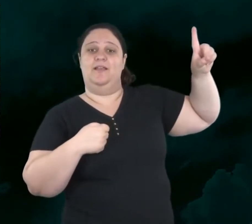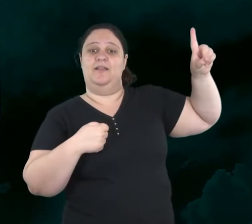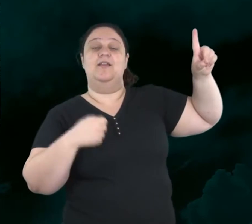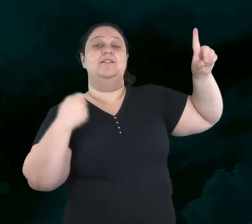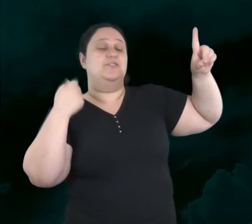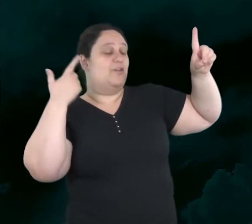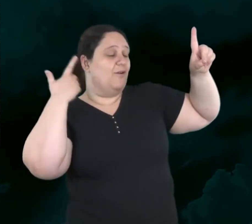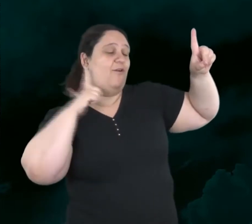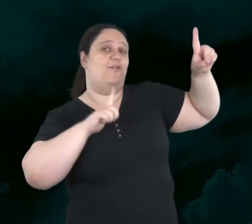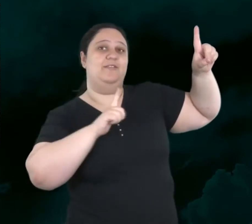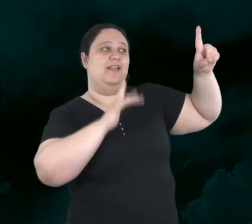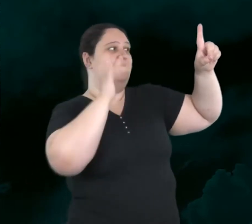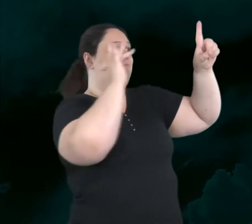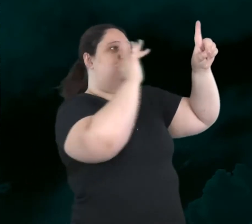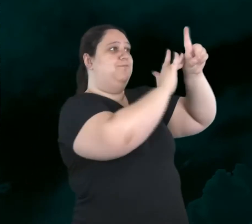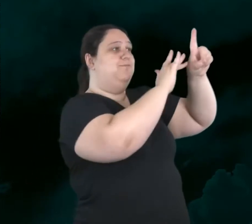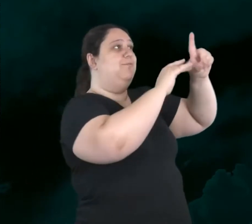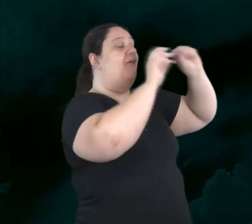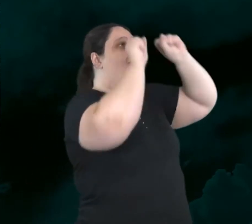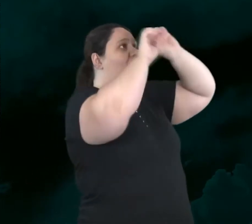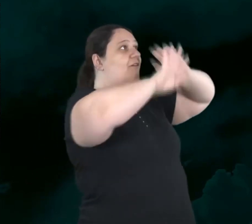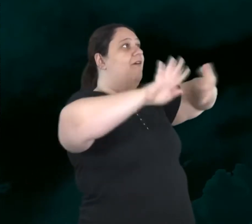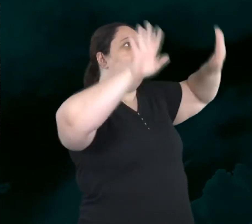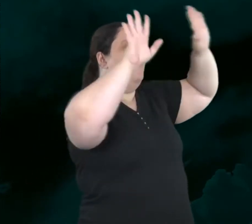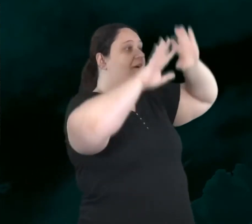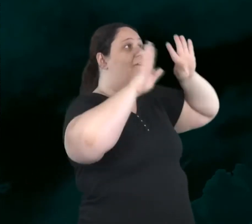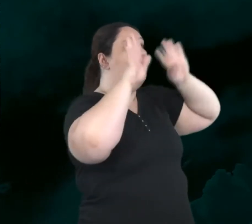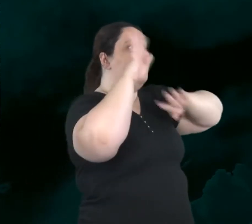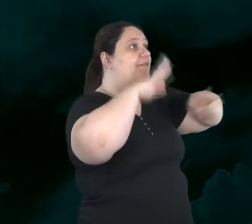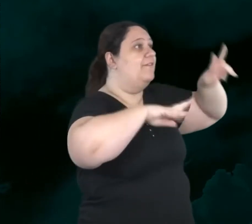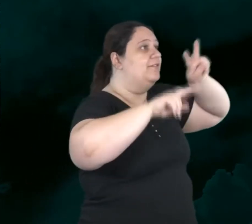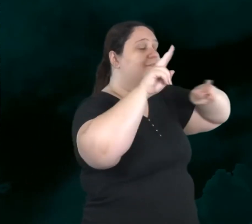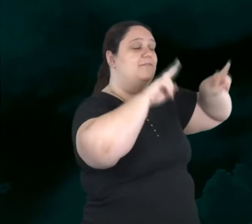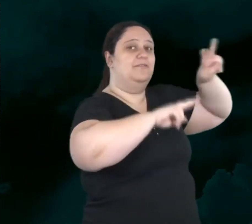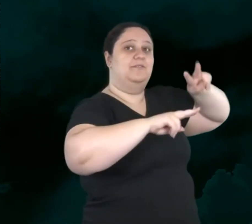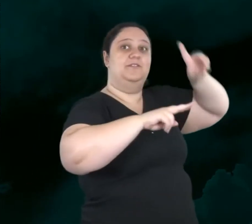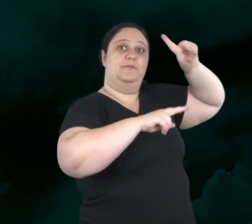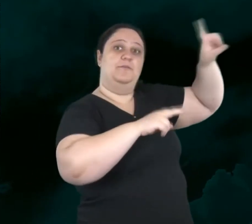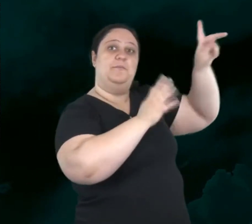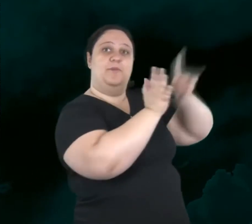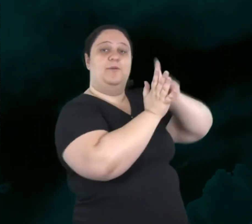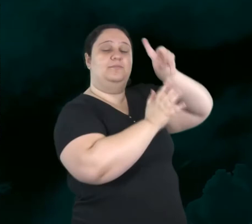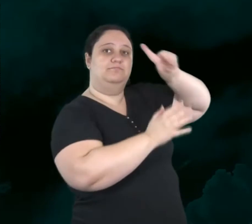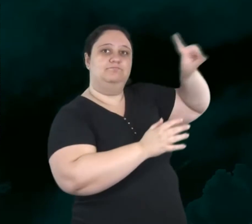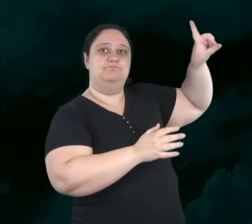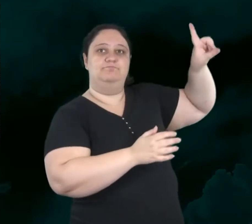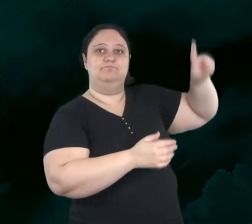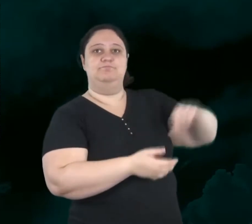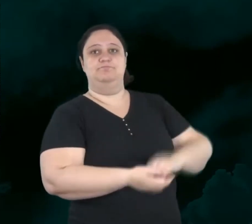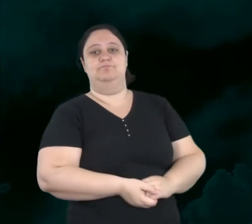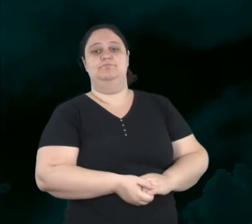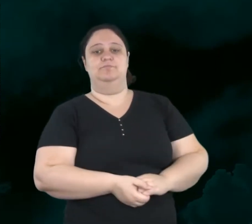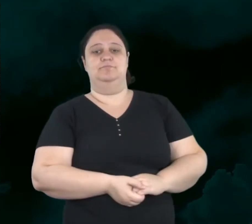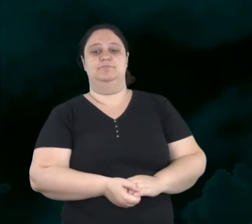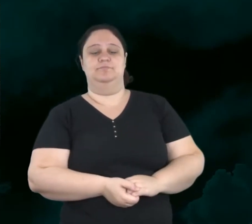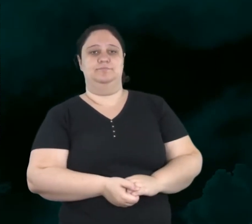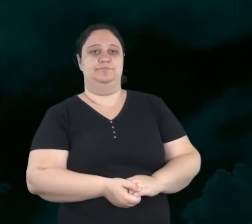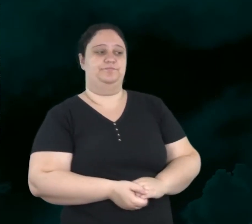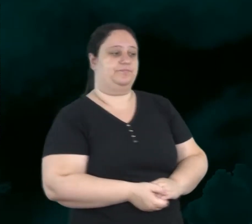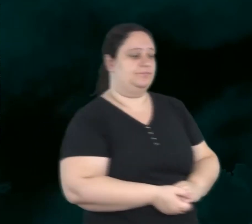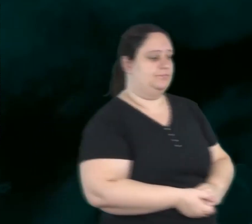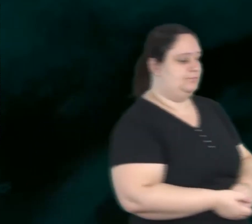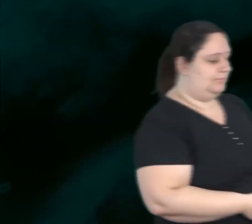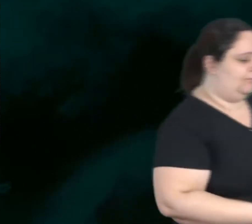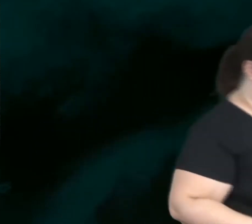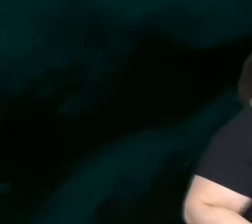espirituais, às coisas celestiais, às coisas invisíveis de Deus. Portanto, irmãos, não pense que você é um